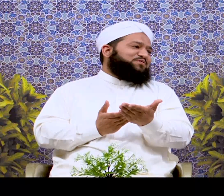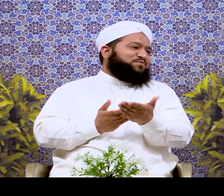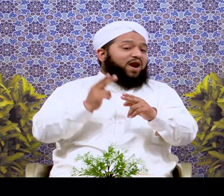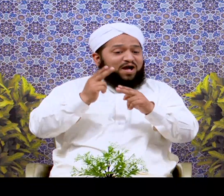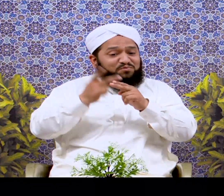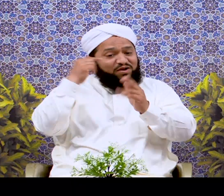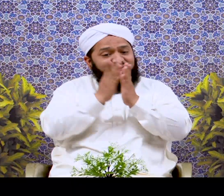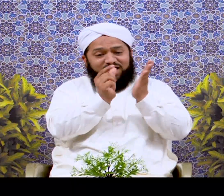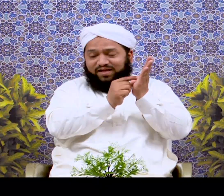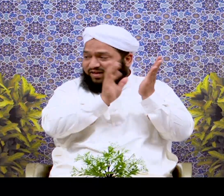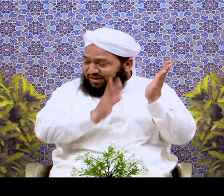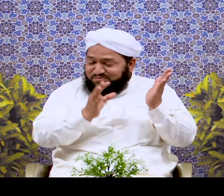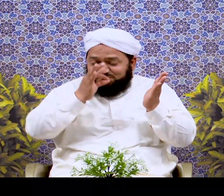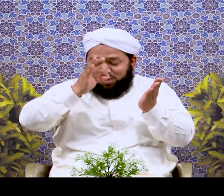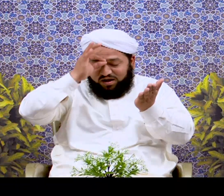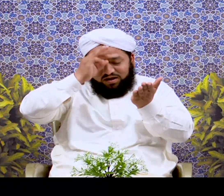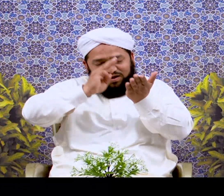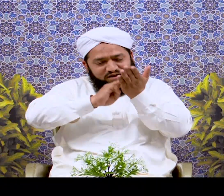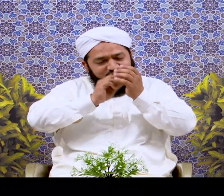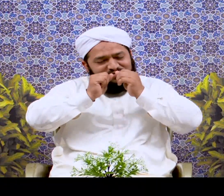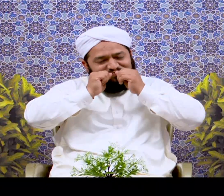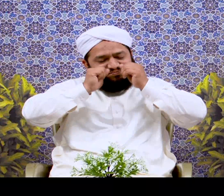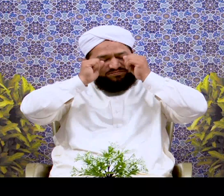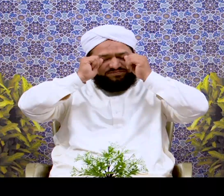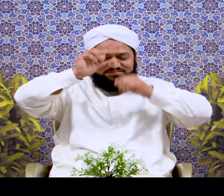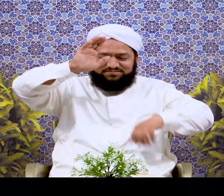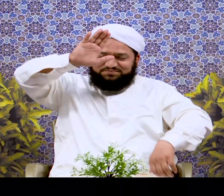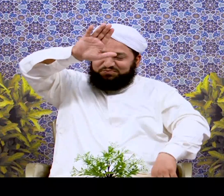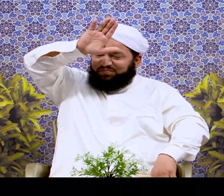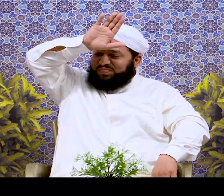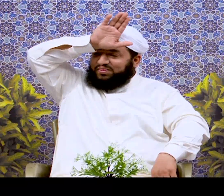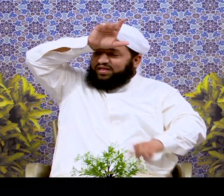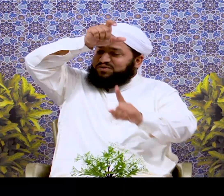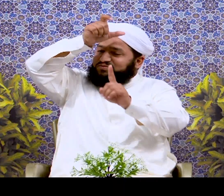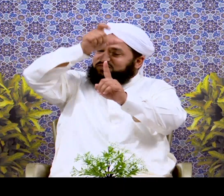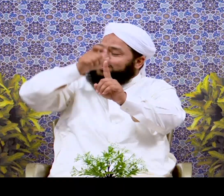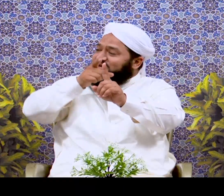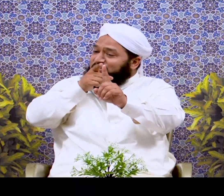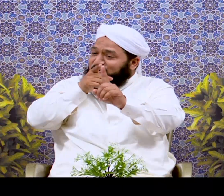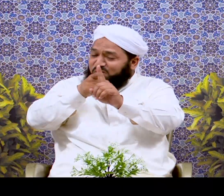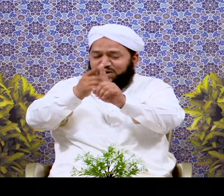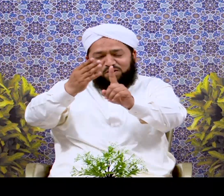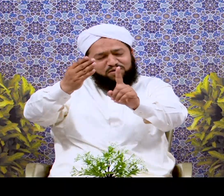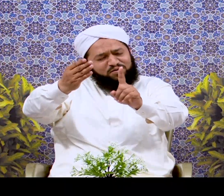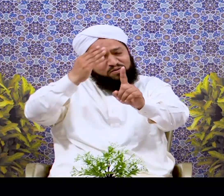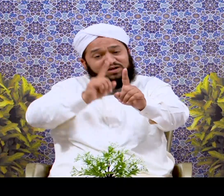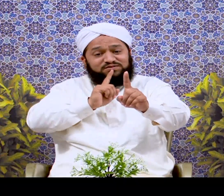ماشاءاللہ ماہ نبوت شہنشاہ صداقت صلی اللہ علیہ وآلہ وصحبہ وسلم کی شان صداقت